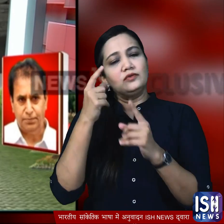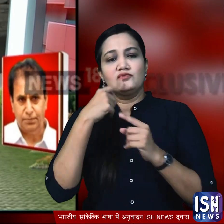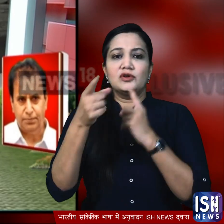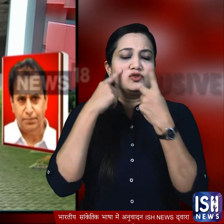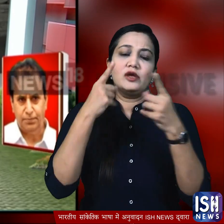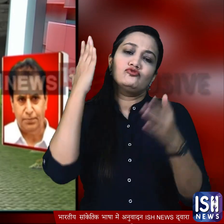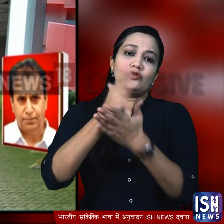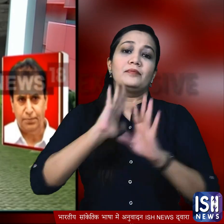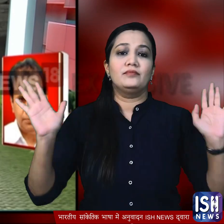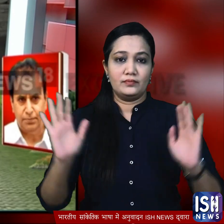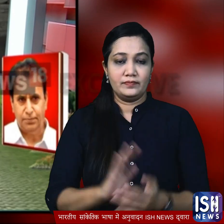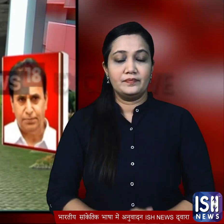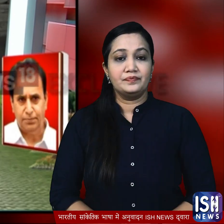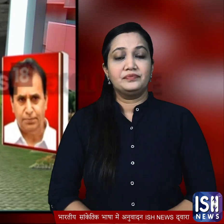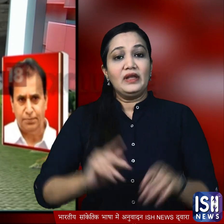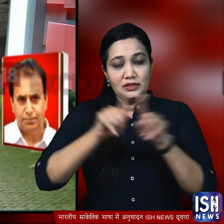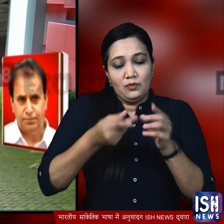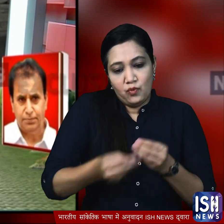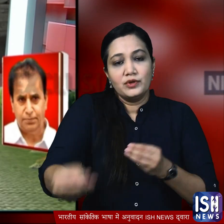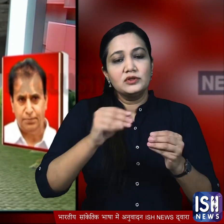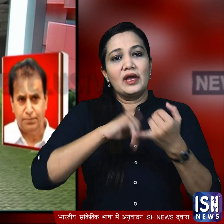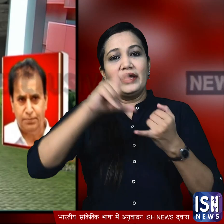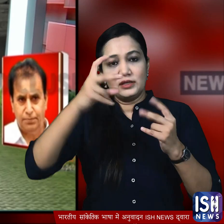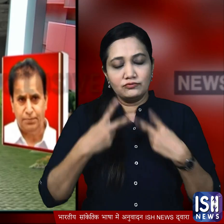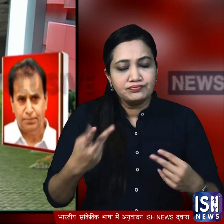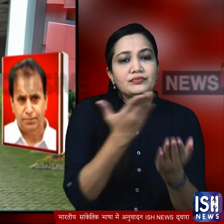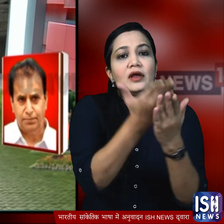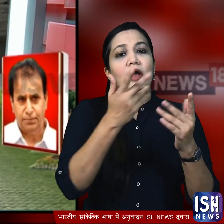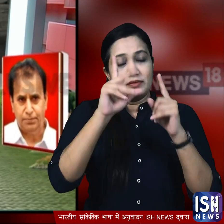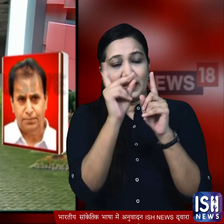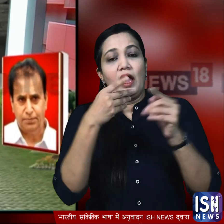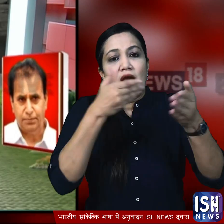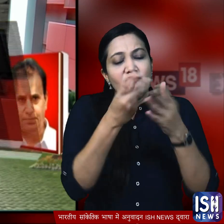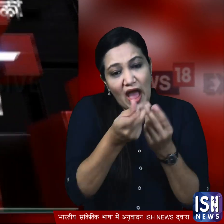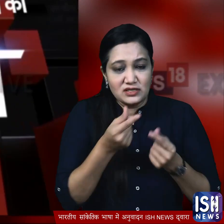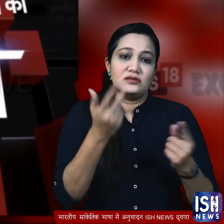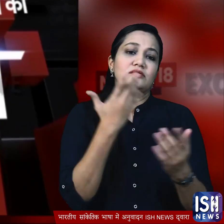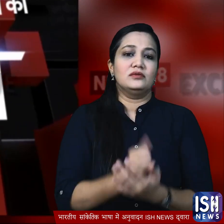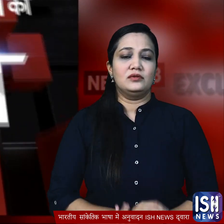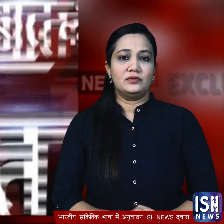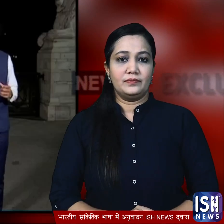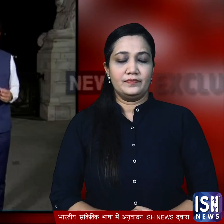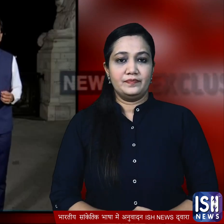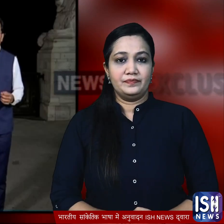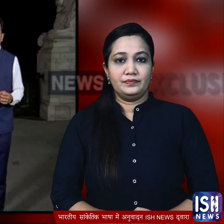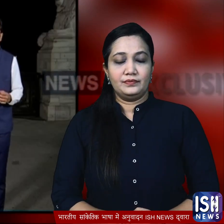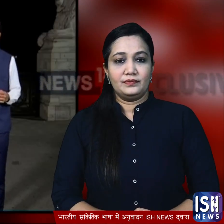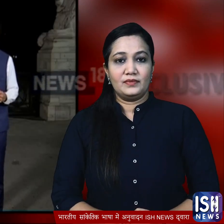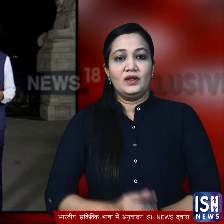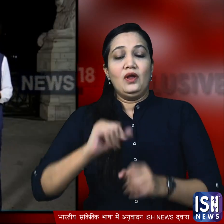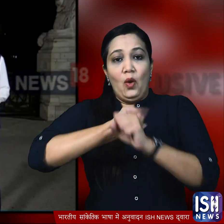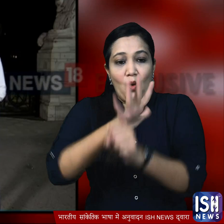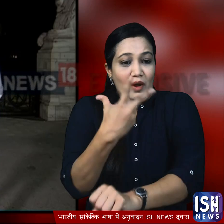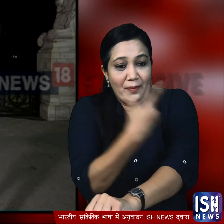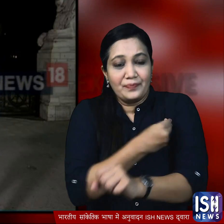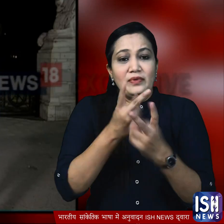जांच के आदेश को चुनौती दी। इस मामले की जल्द सुनवाई के लिए याचिका के साथ एक अर्जी भी सुप्रीम कोर्ट में दायर की गई। कोरोना का टीका लगवाने